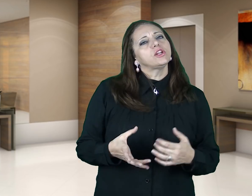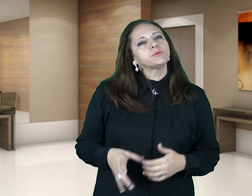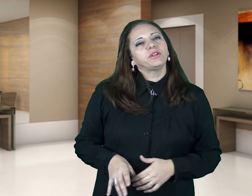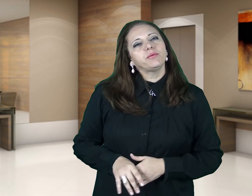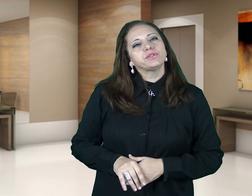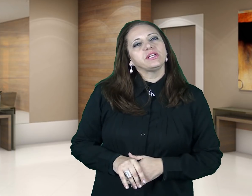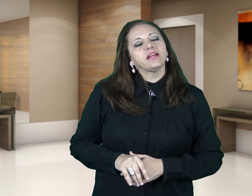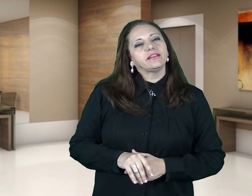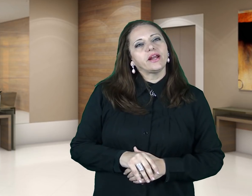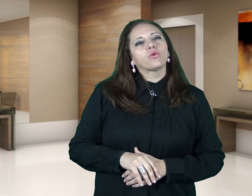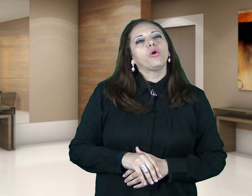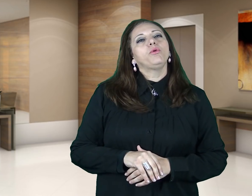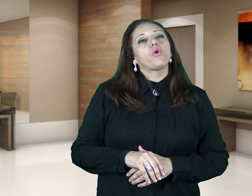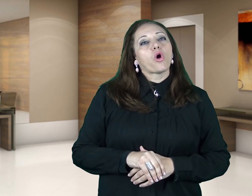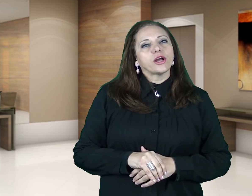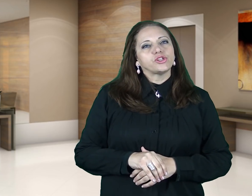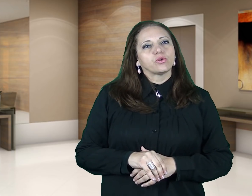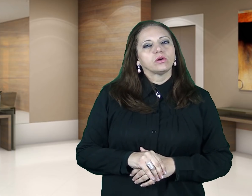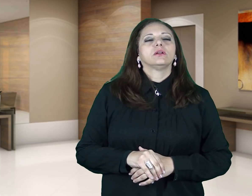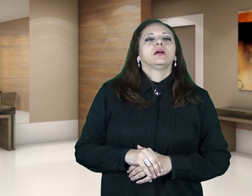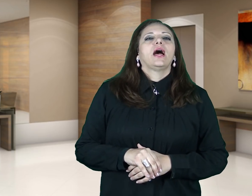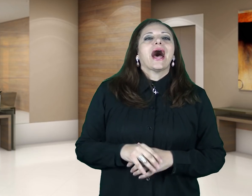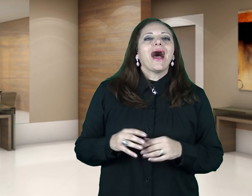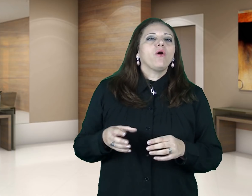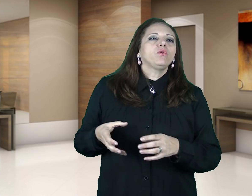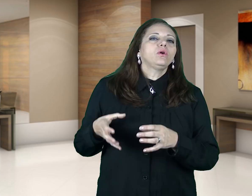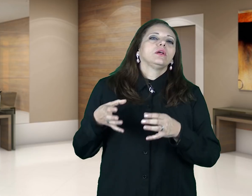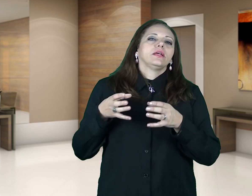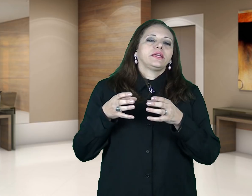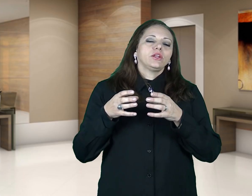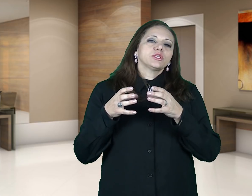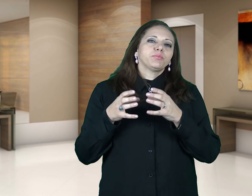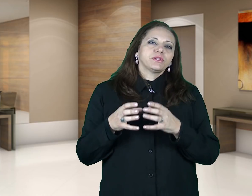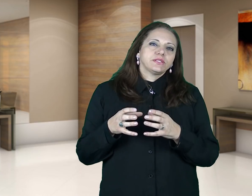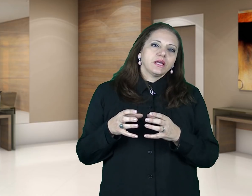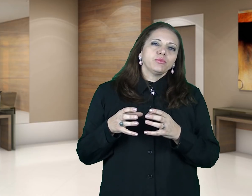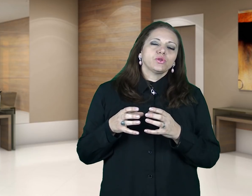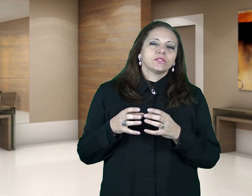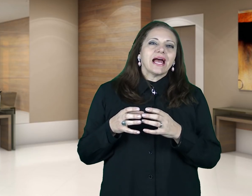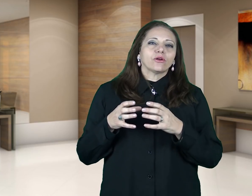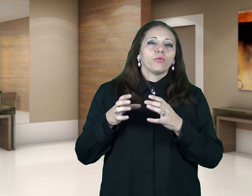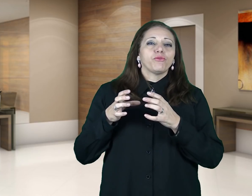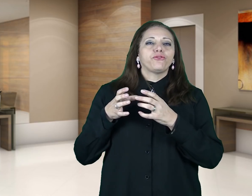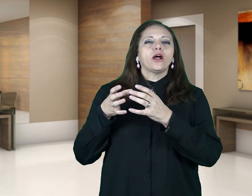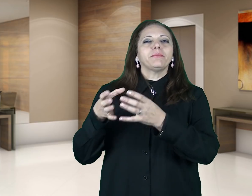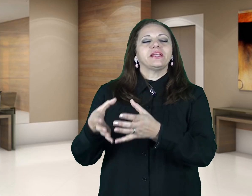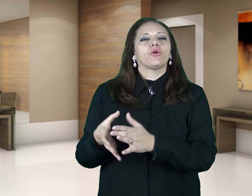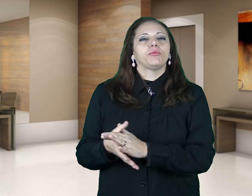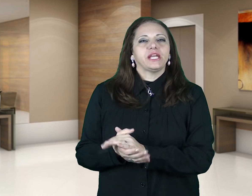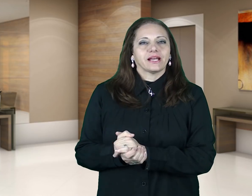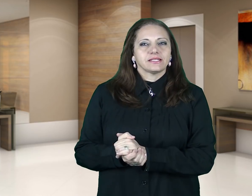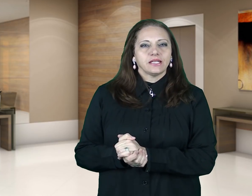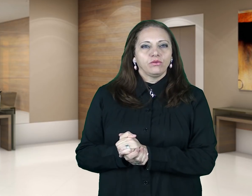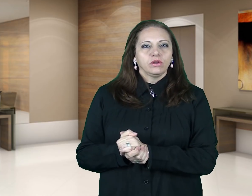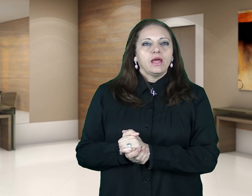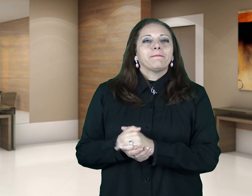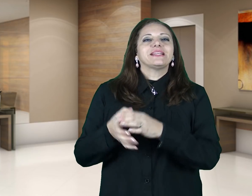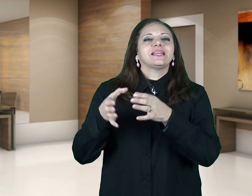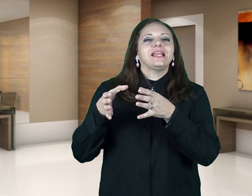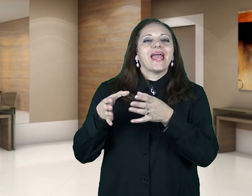que nós podemos entender como um código? Algo que nós possamos usar como forma de comunicação, mas que